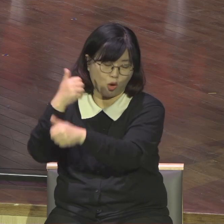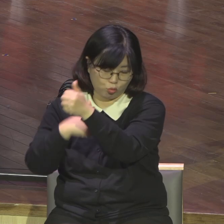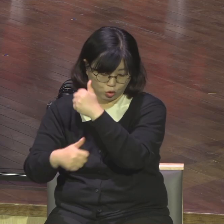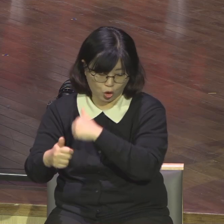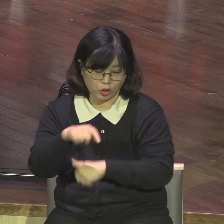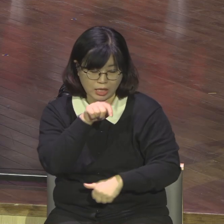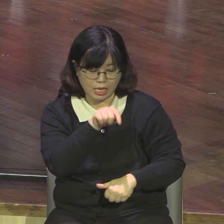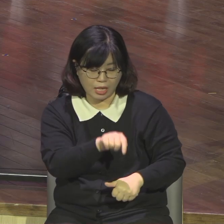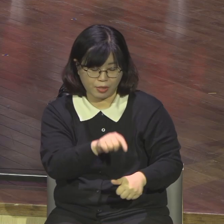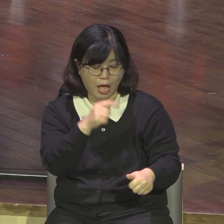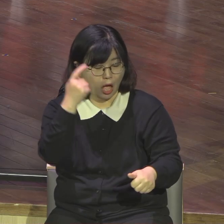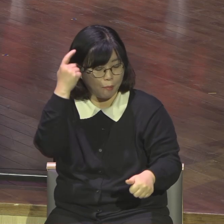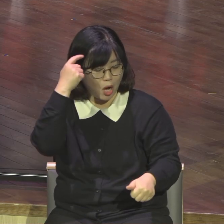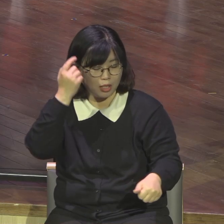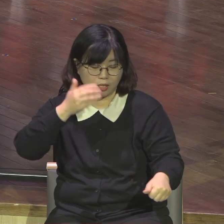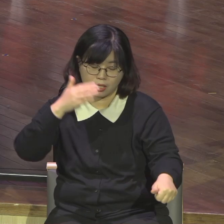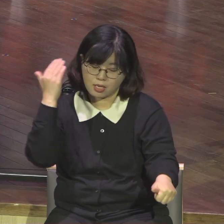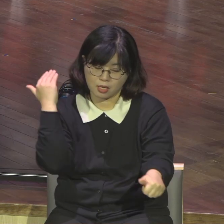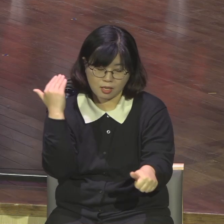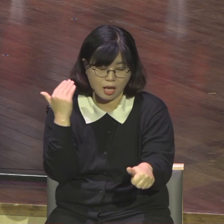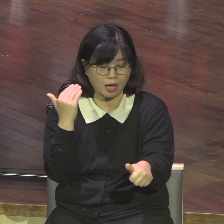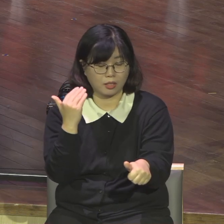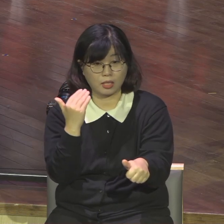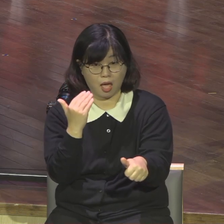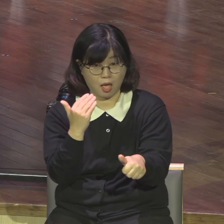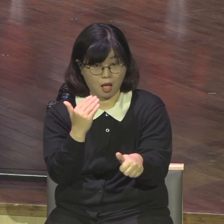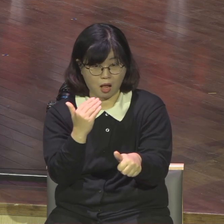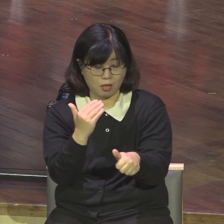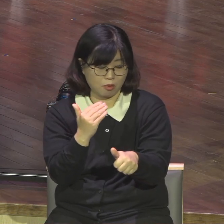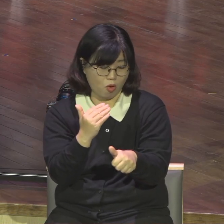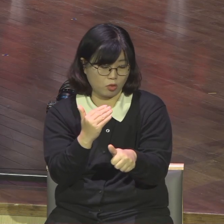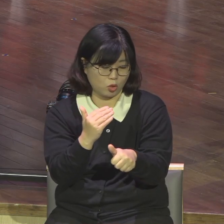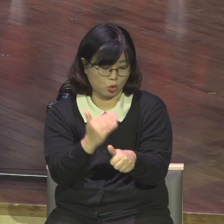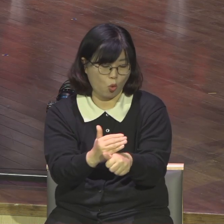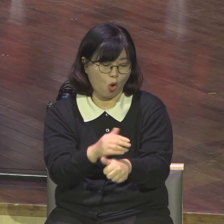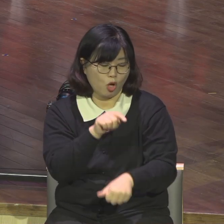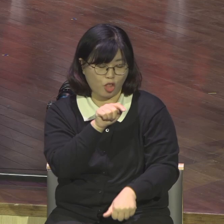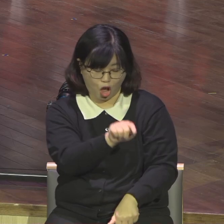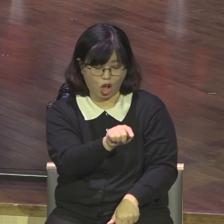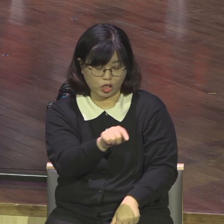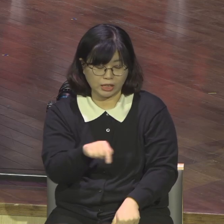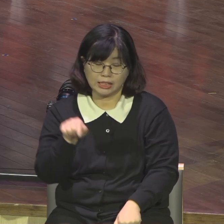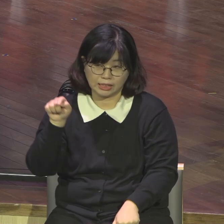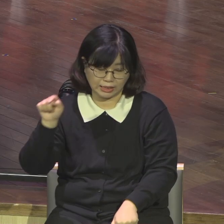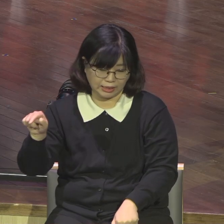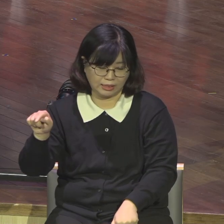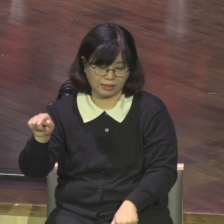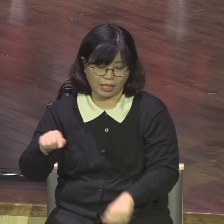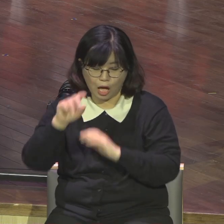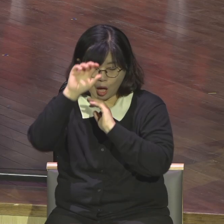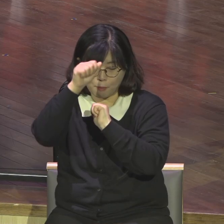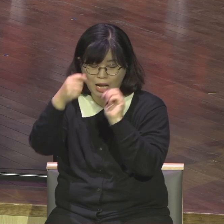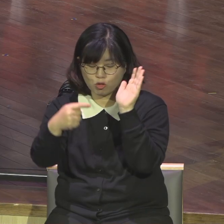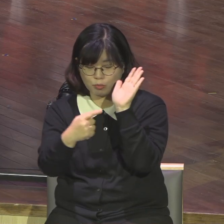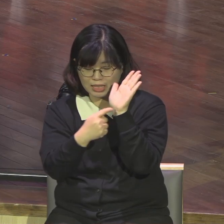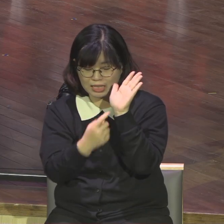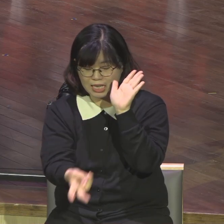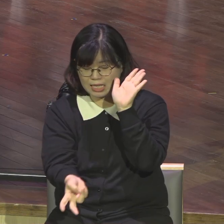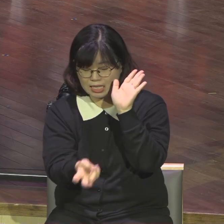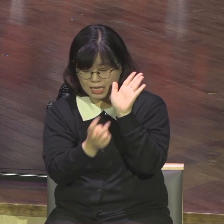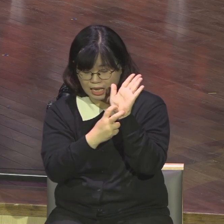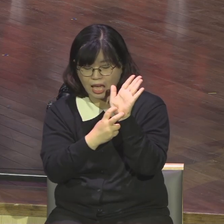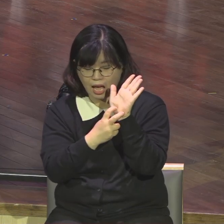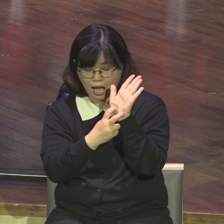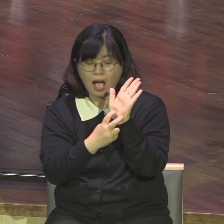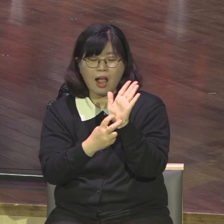여자의 호수는 내 머리를 상하게 할 것이요 너는 그의